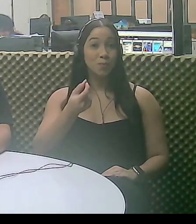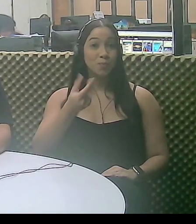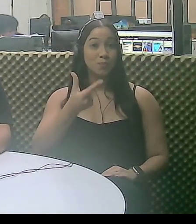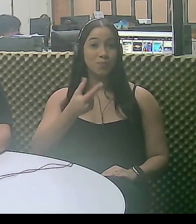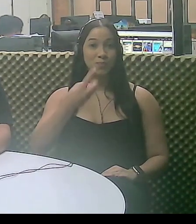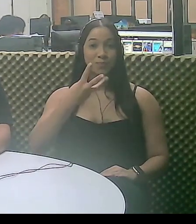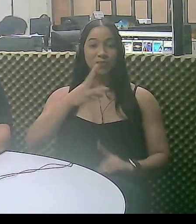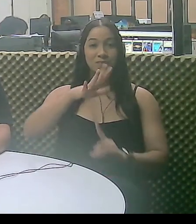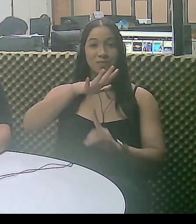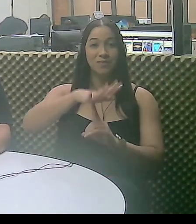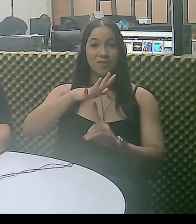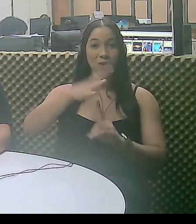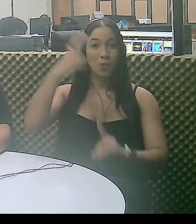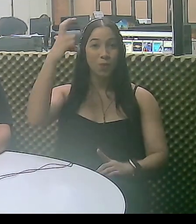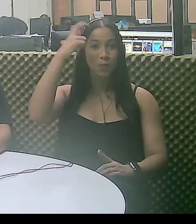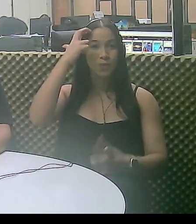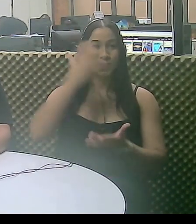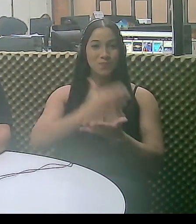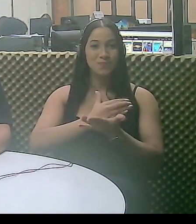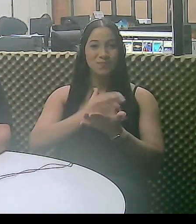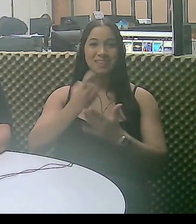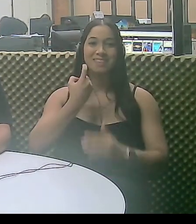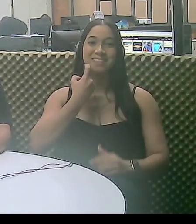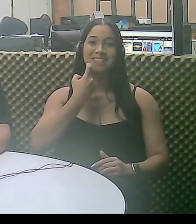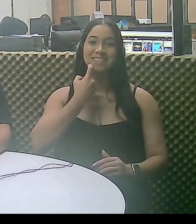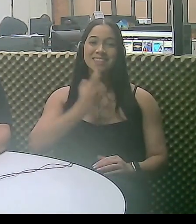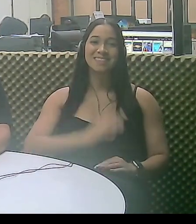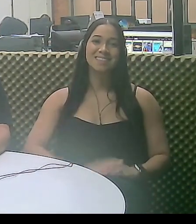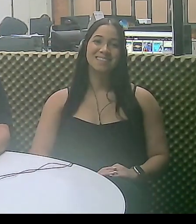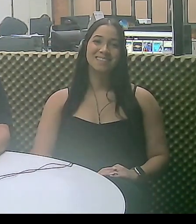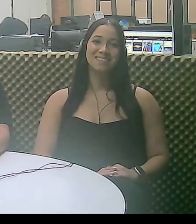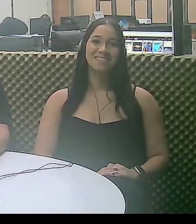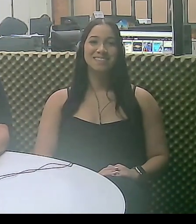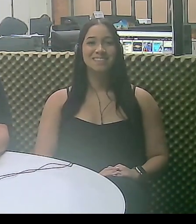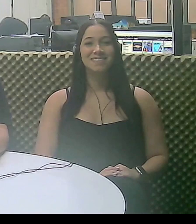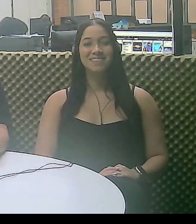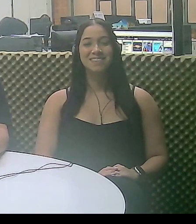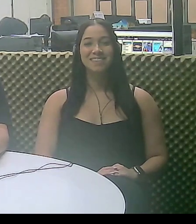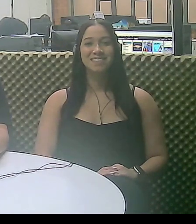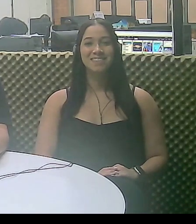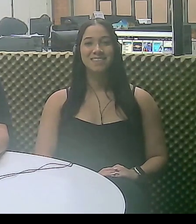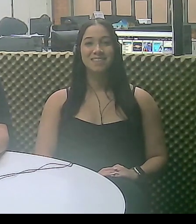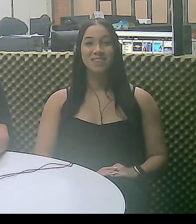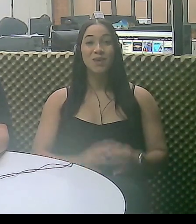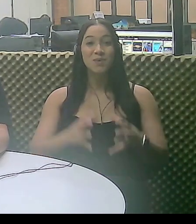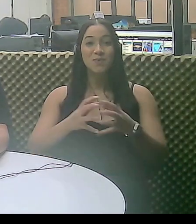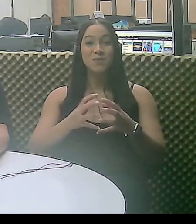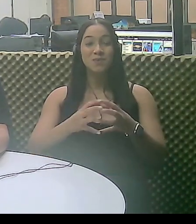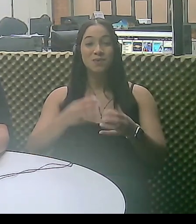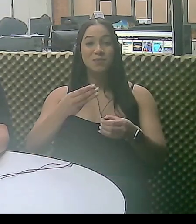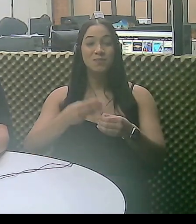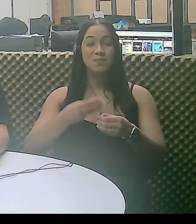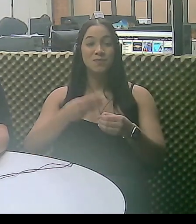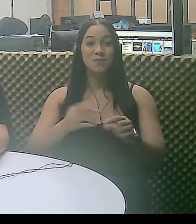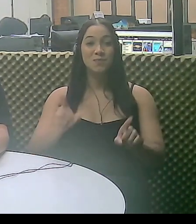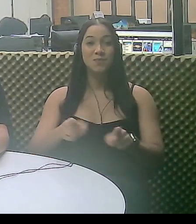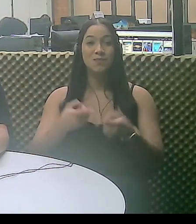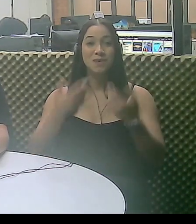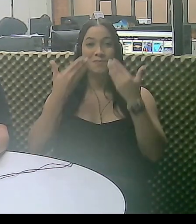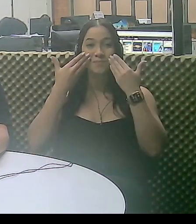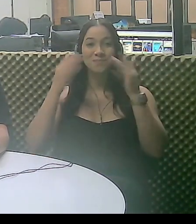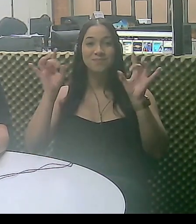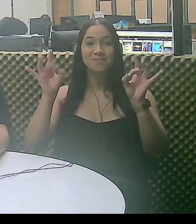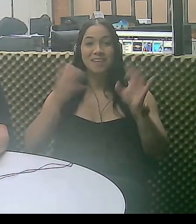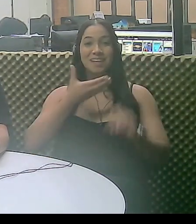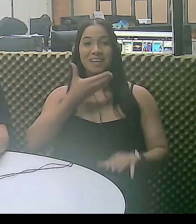2023 da Feira de Cultura começa sexta-feira. E ainda, Banda Municipal fará apresentação especial